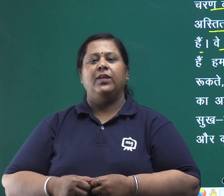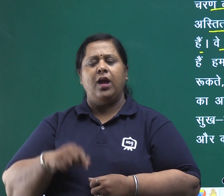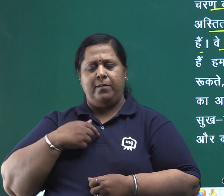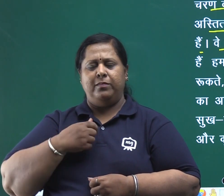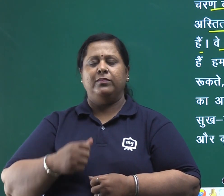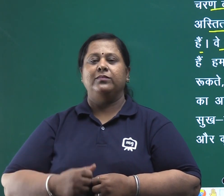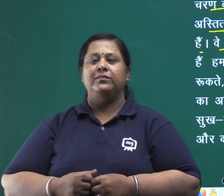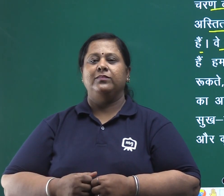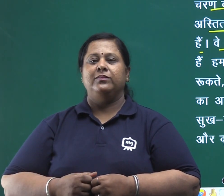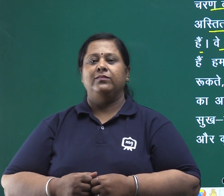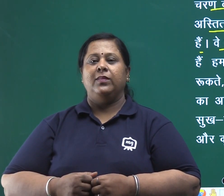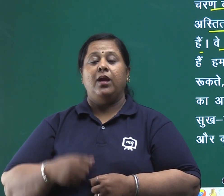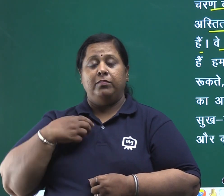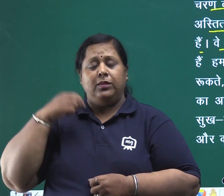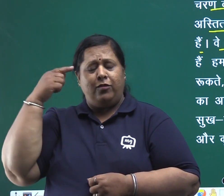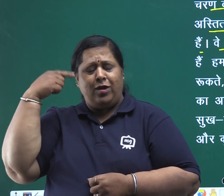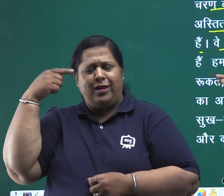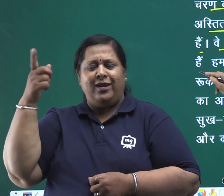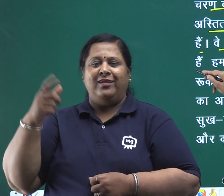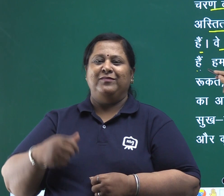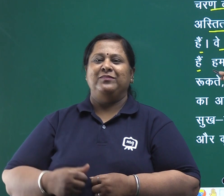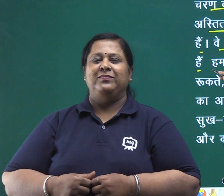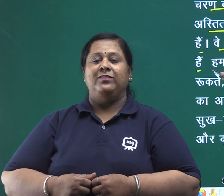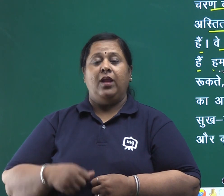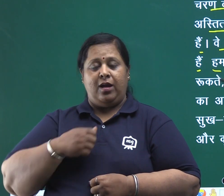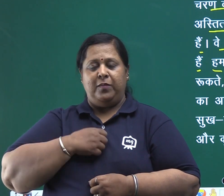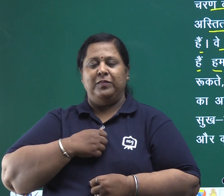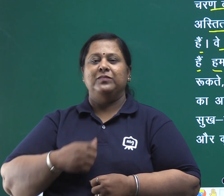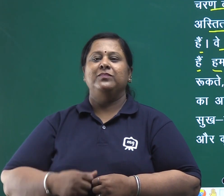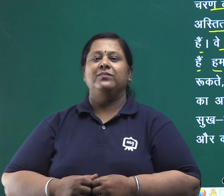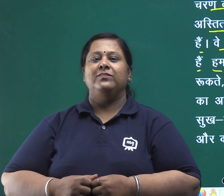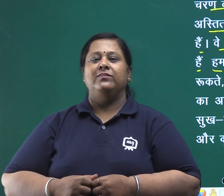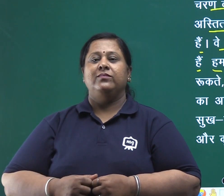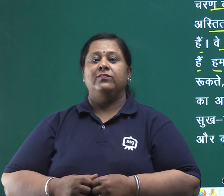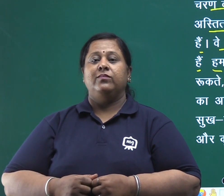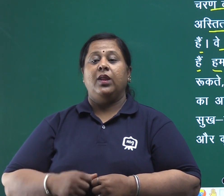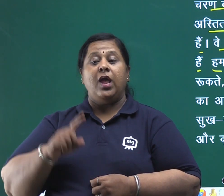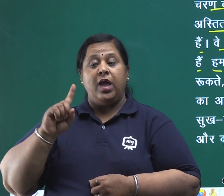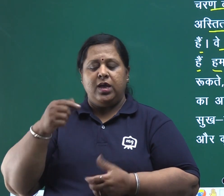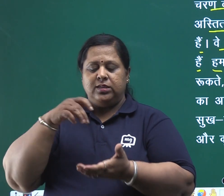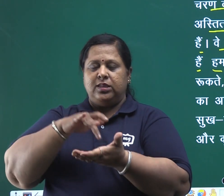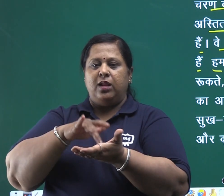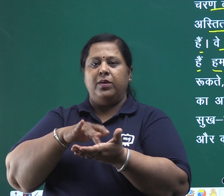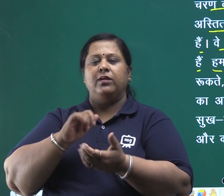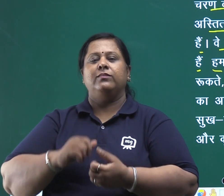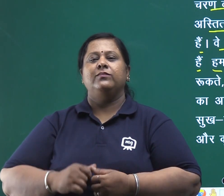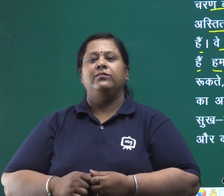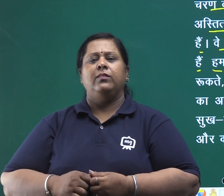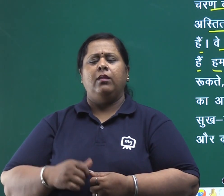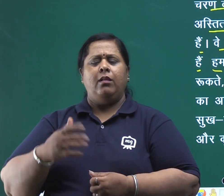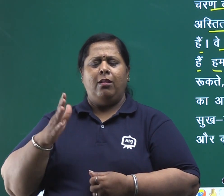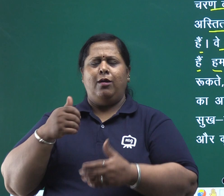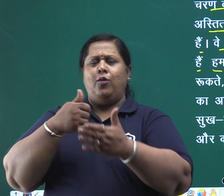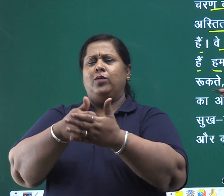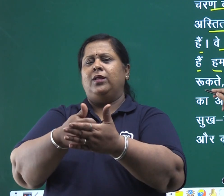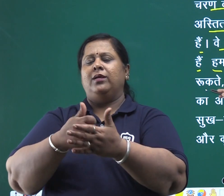हम दीवाने हैं। हम एक स्थान पर नहीं